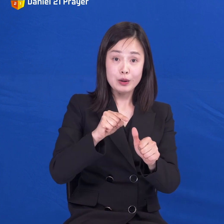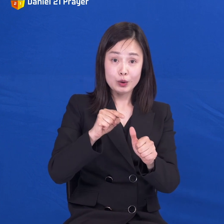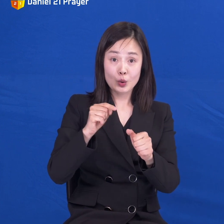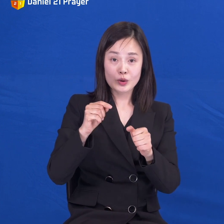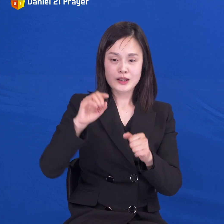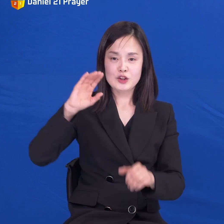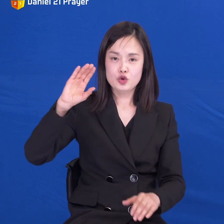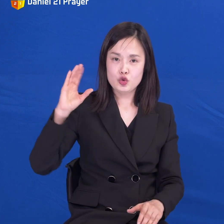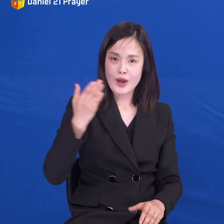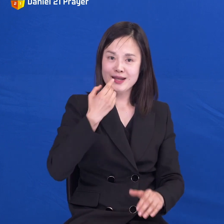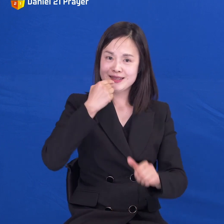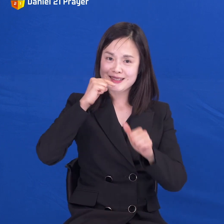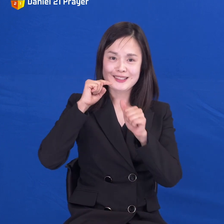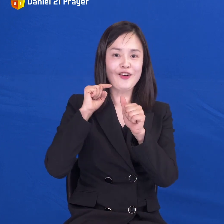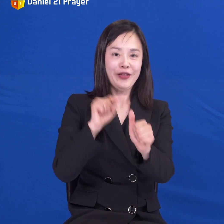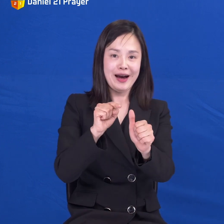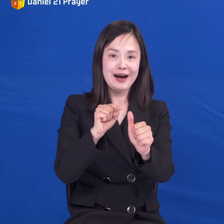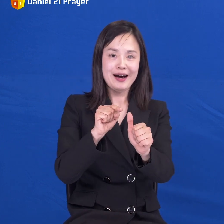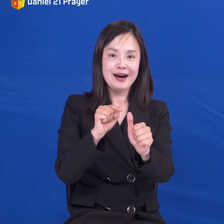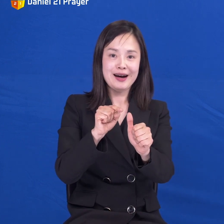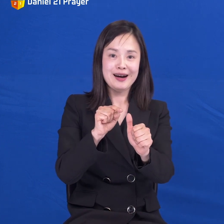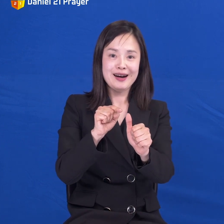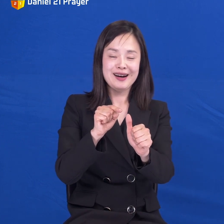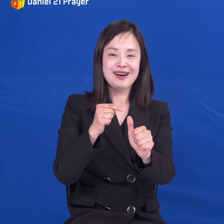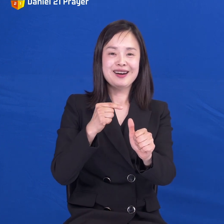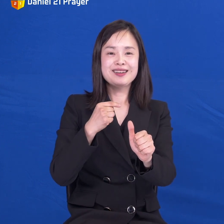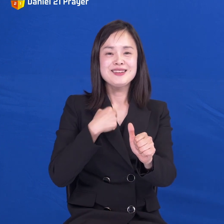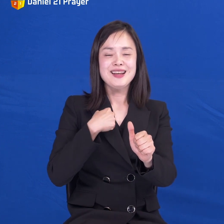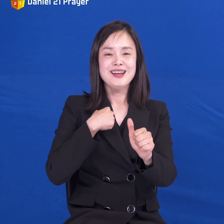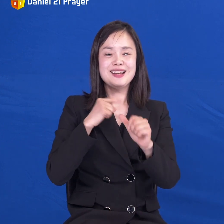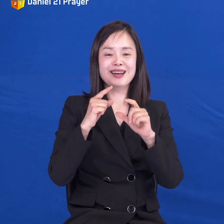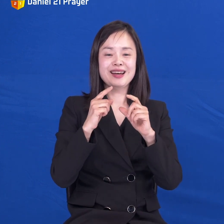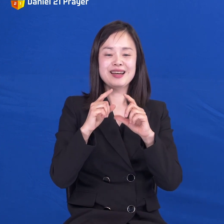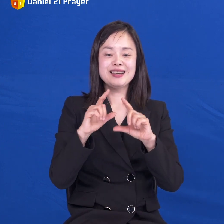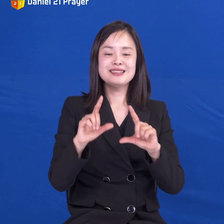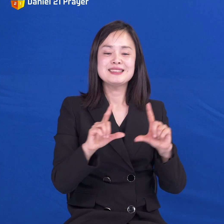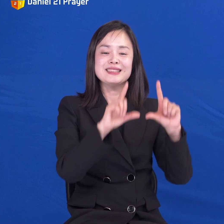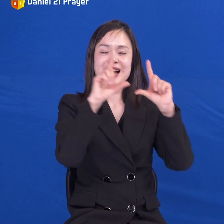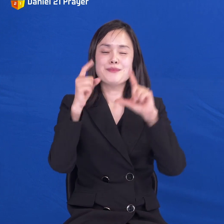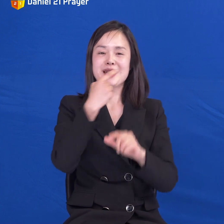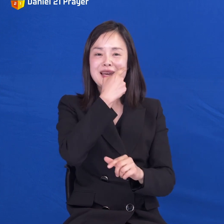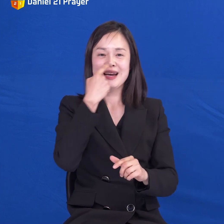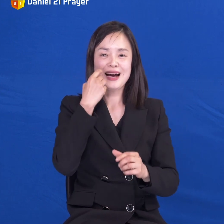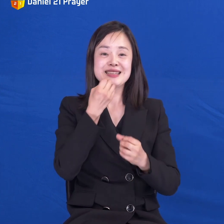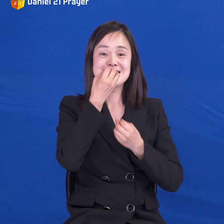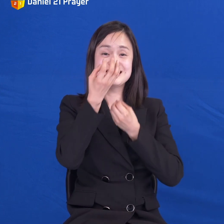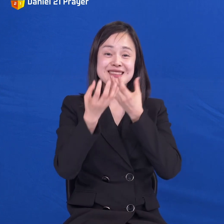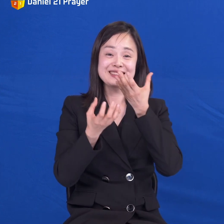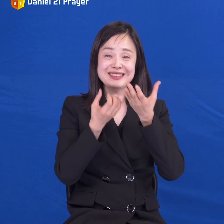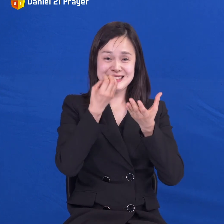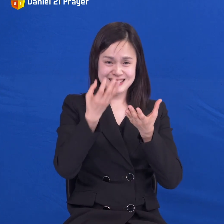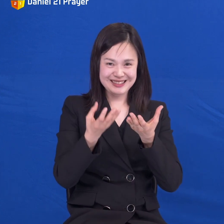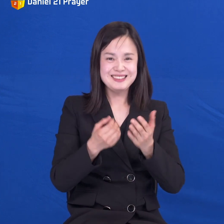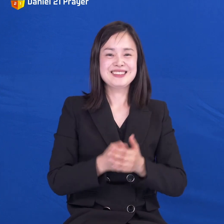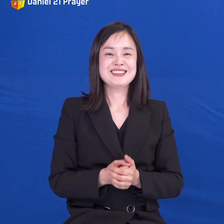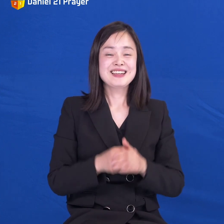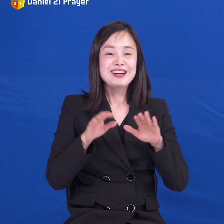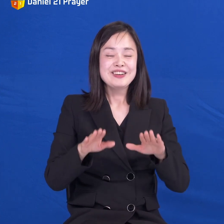이것이 나의 삶의 간증입니다. 오늘 제 카톡에 불이